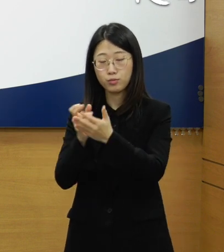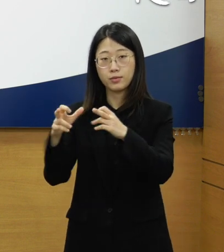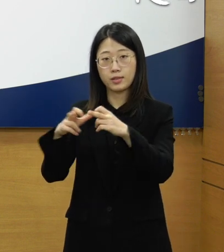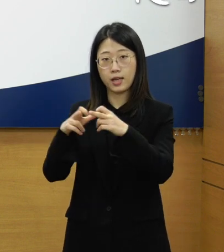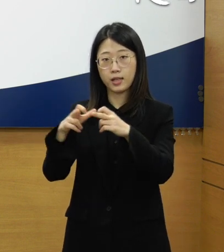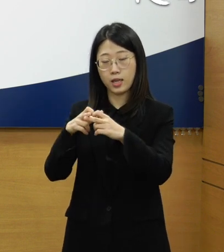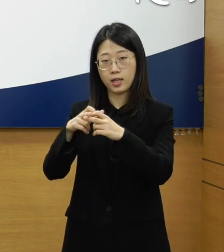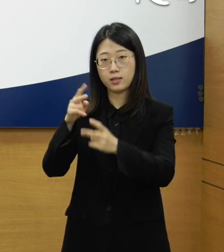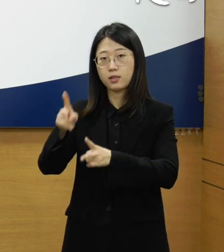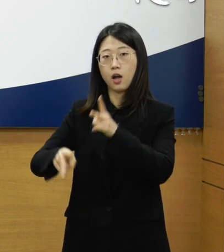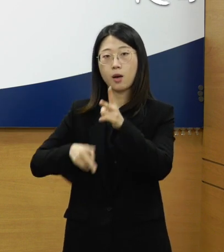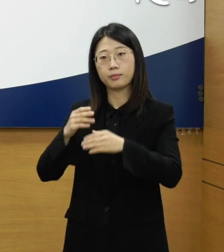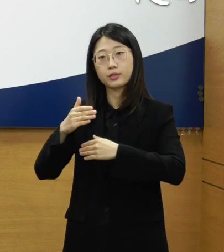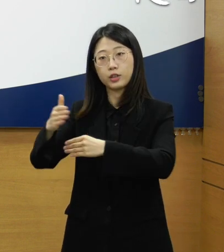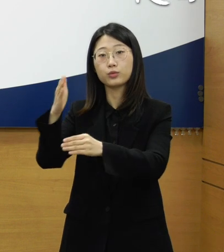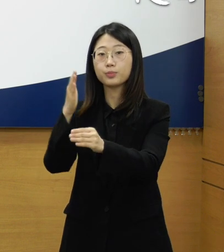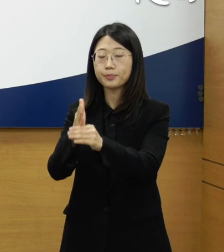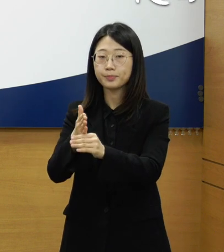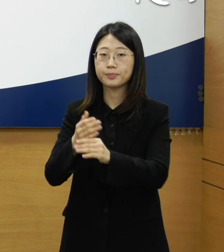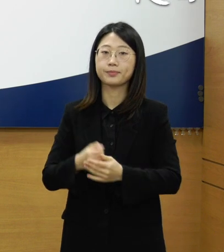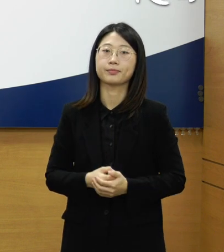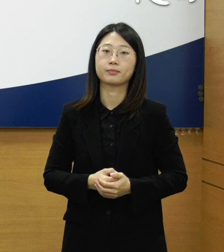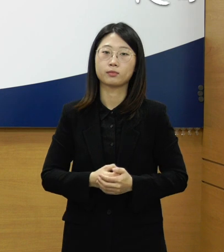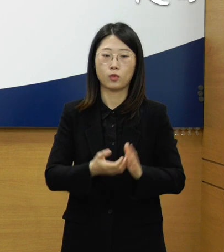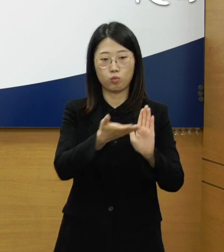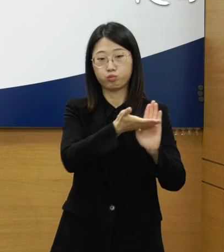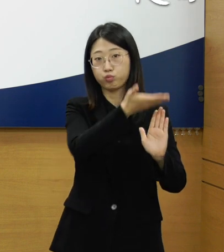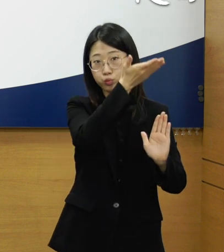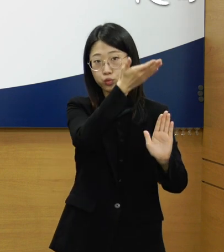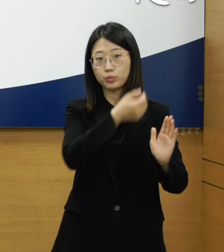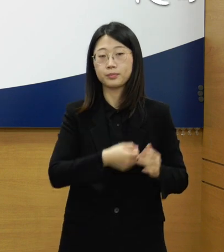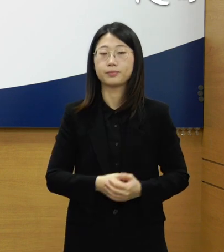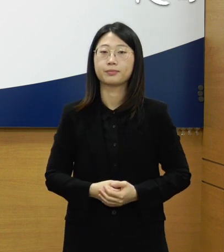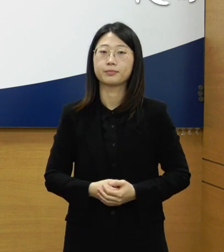지원을 추진하고 있으며 북부권은